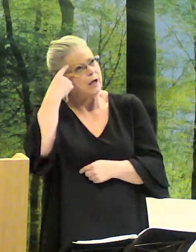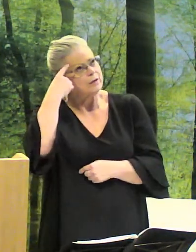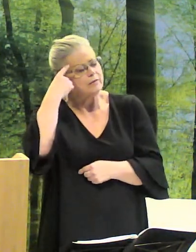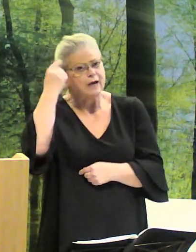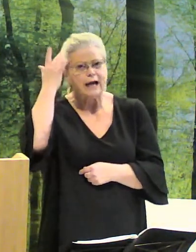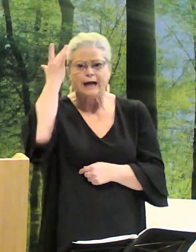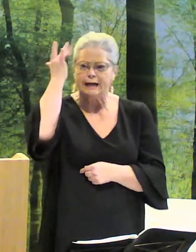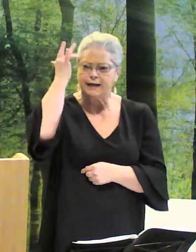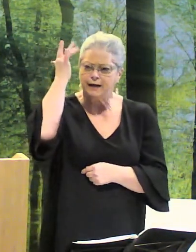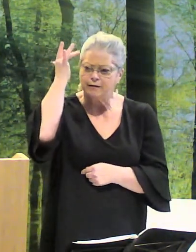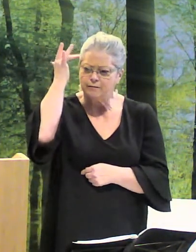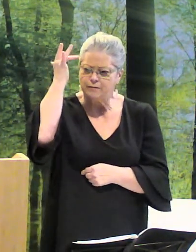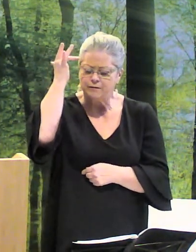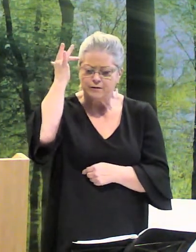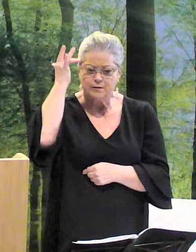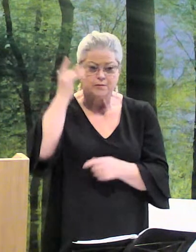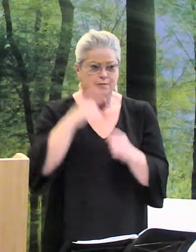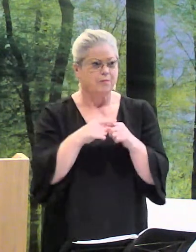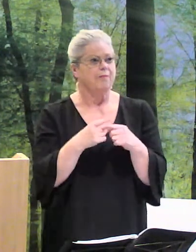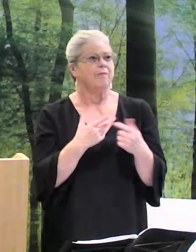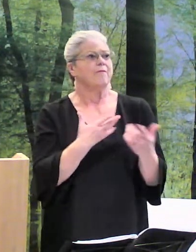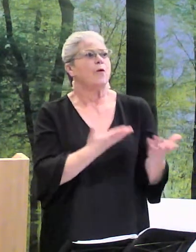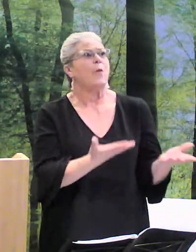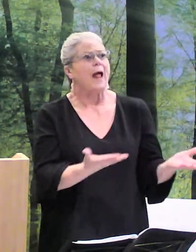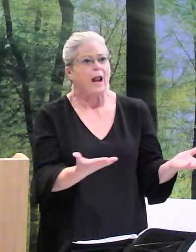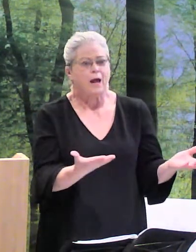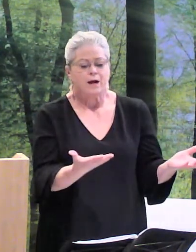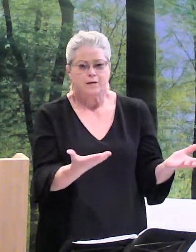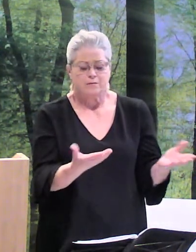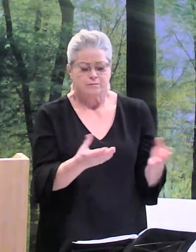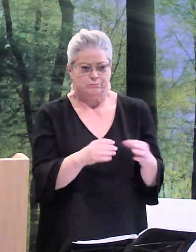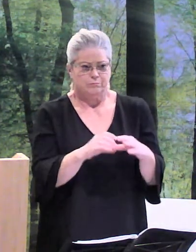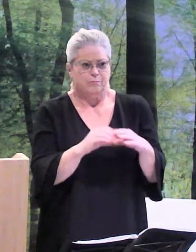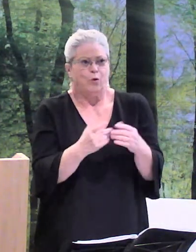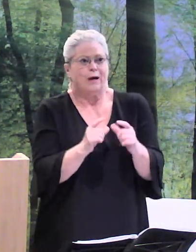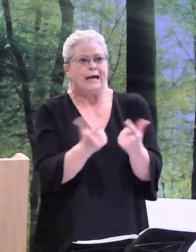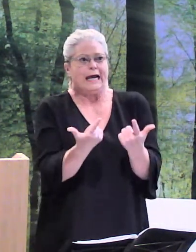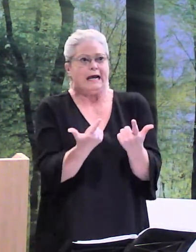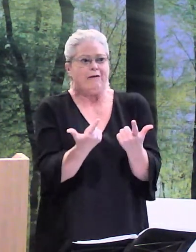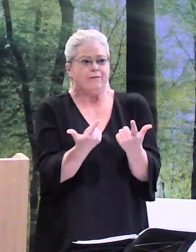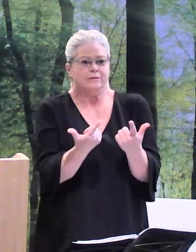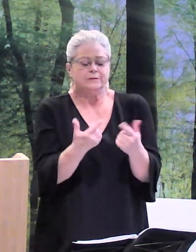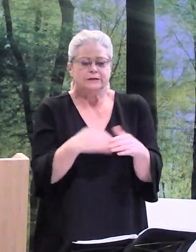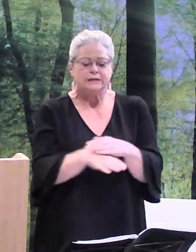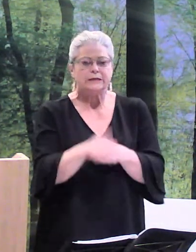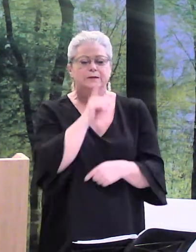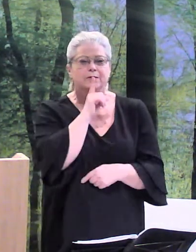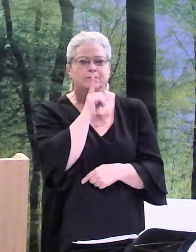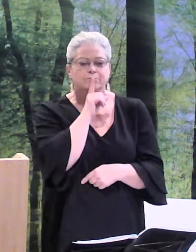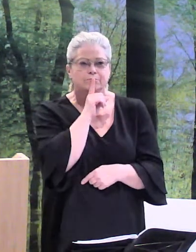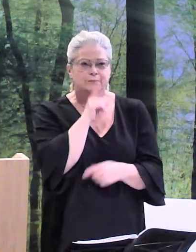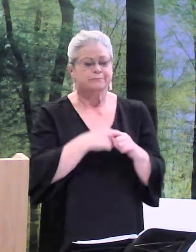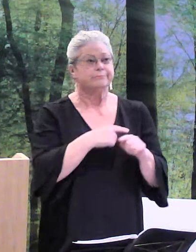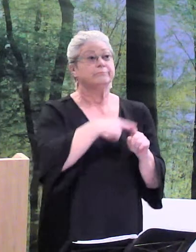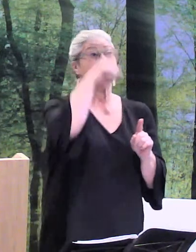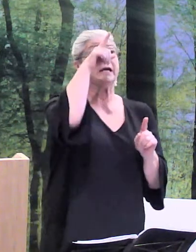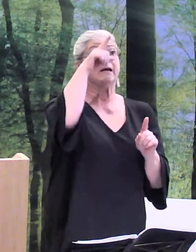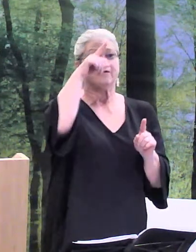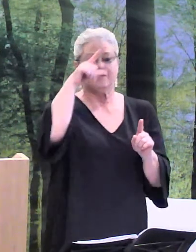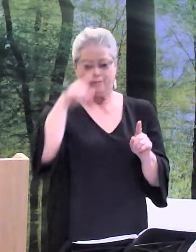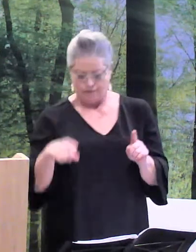herinnering, is verwijlen bij een brok leven en stilstaan op pieken van pijn en vreugde.